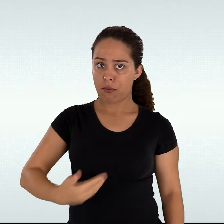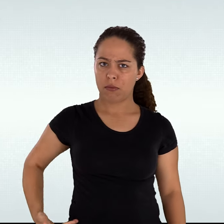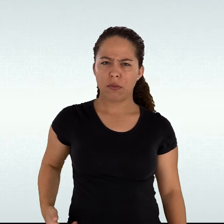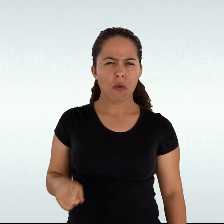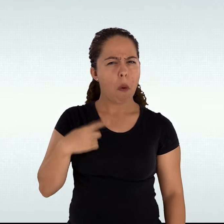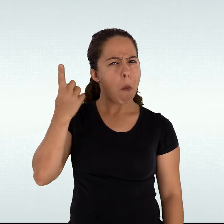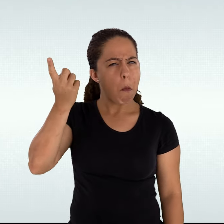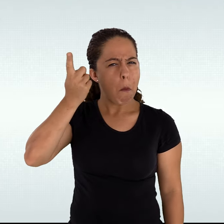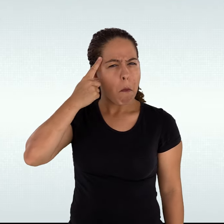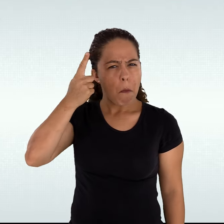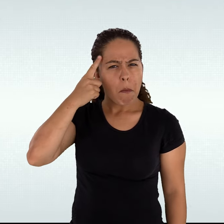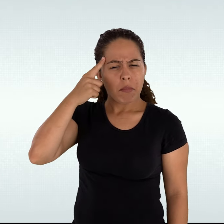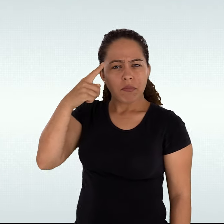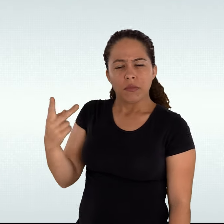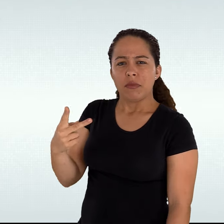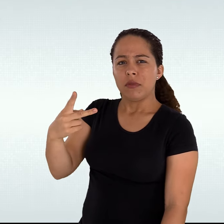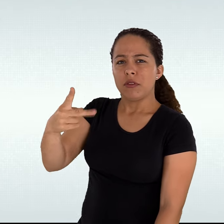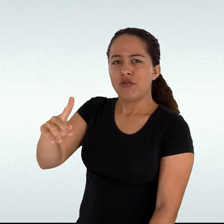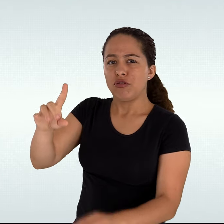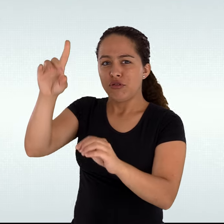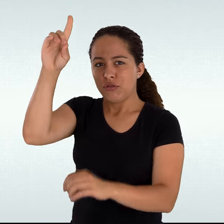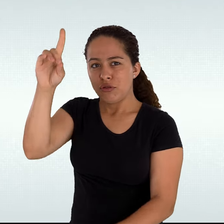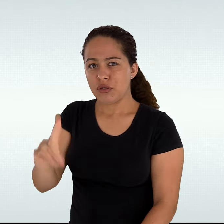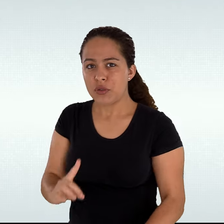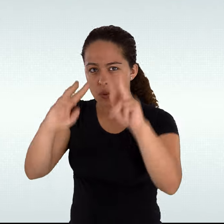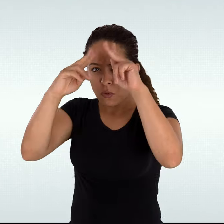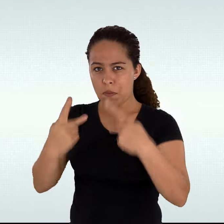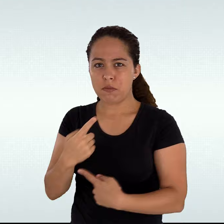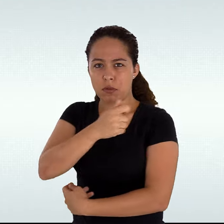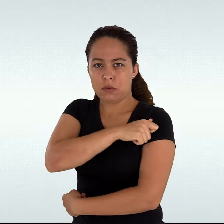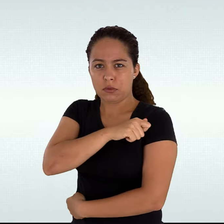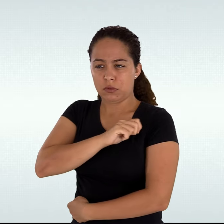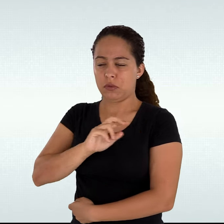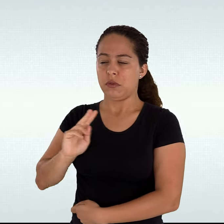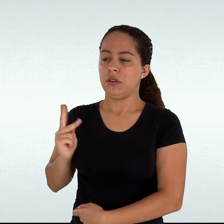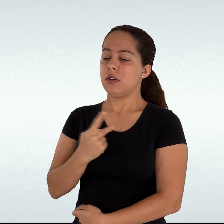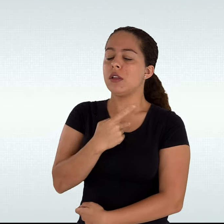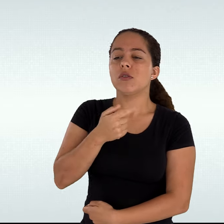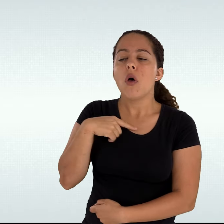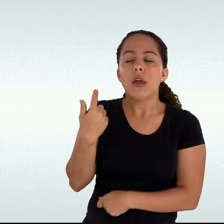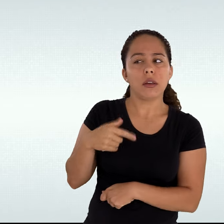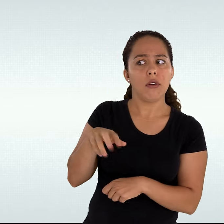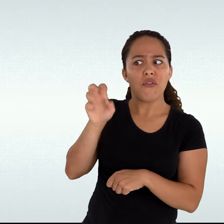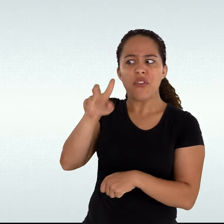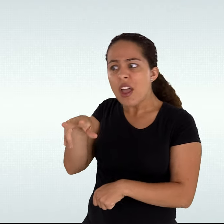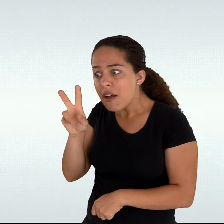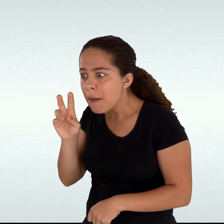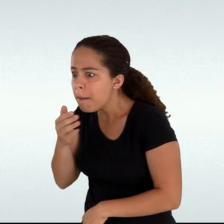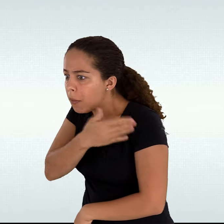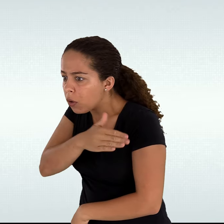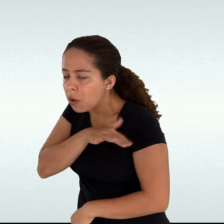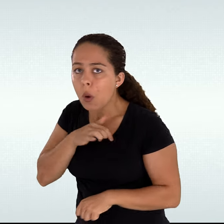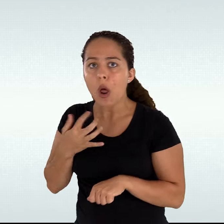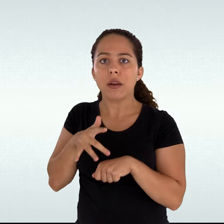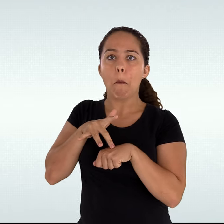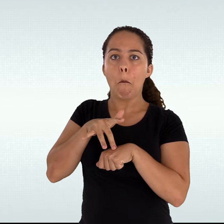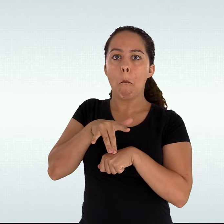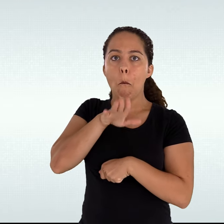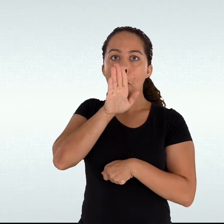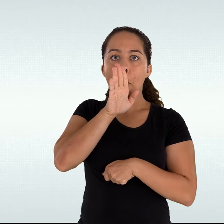pela garantia da dignidade humana do aluno trans, denunciando qualquer tipo de preconceito e discriminação,